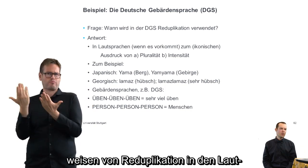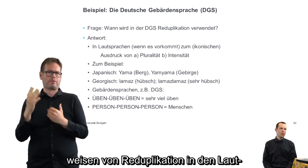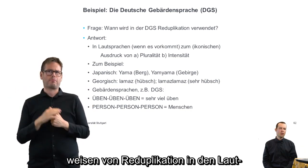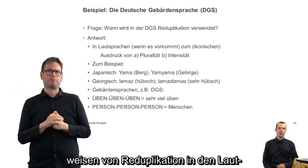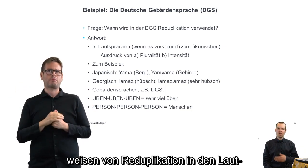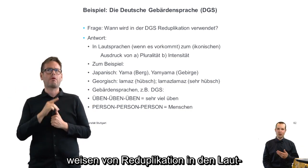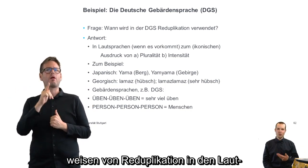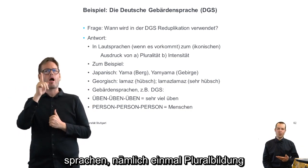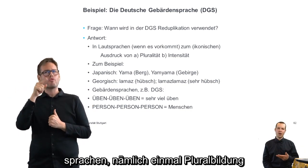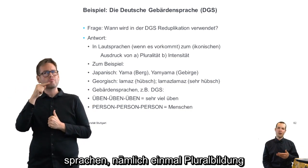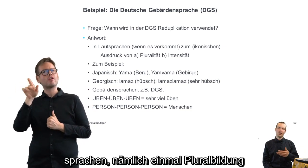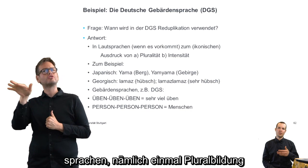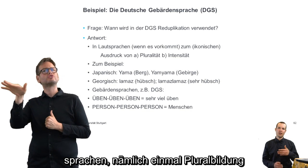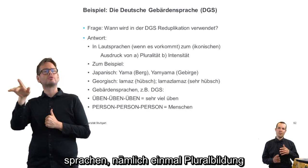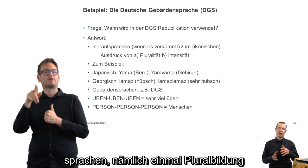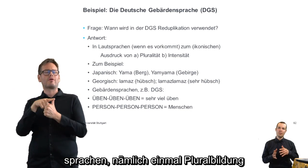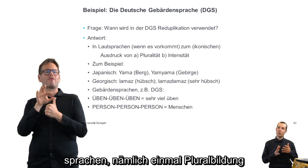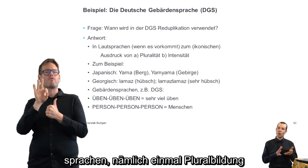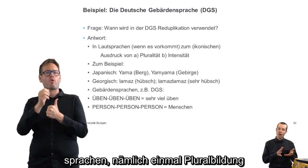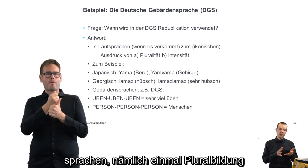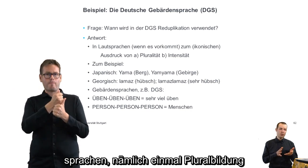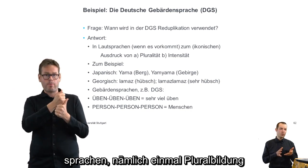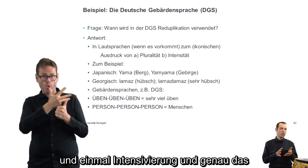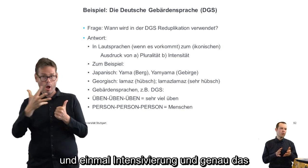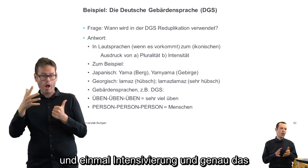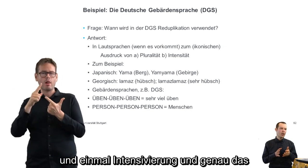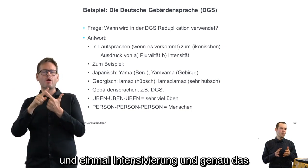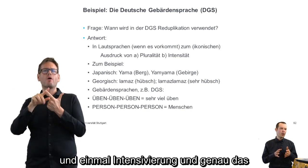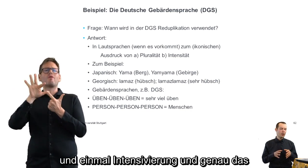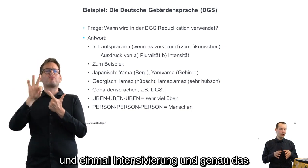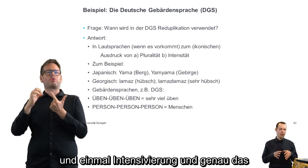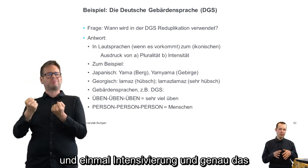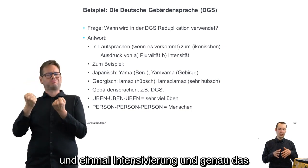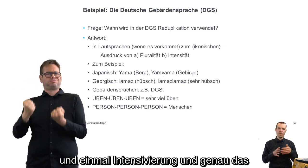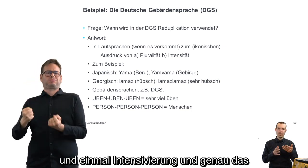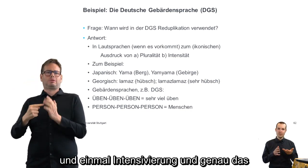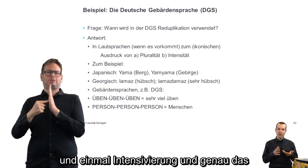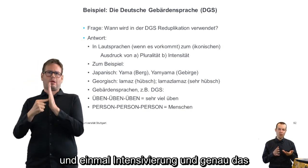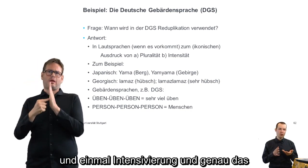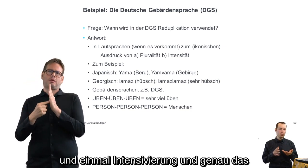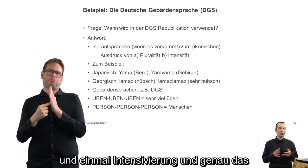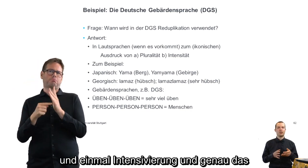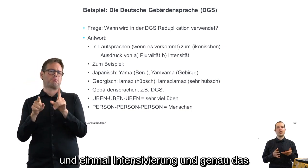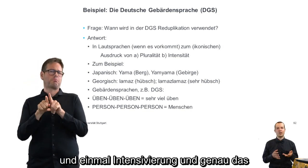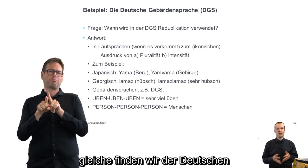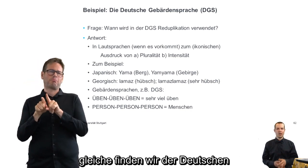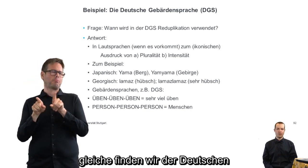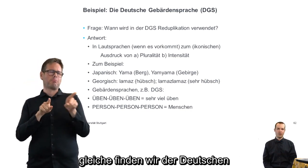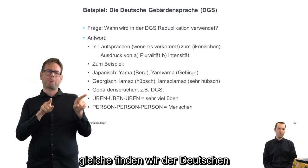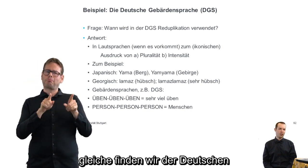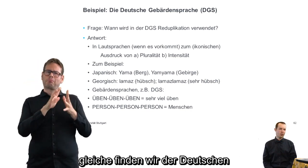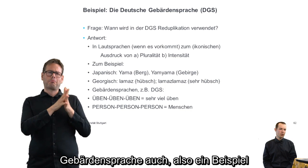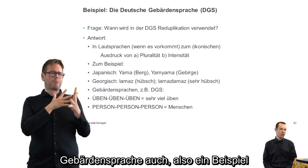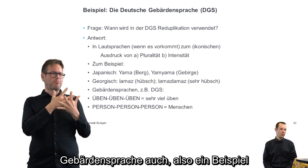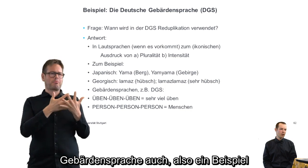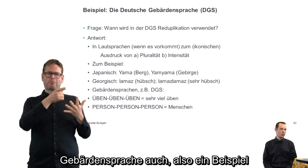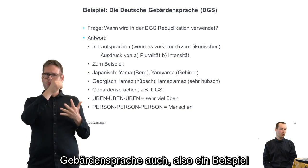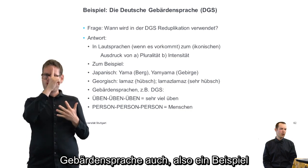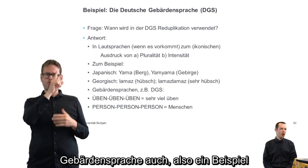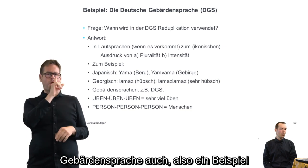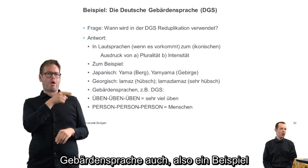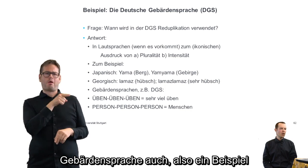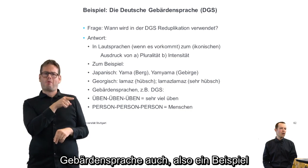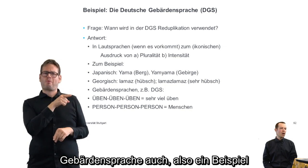Reduplikationen in den Lautsprachen nämlich einmal Pluralbildung und einmal Intensivierung und genau das gleiche finden wir in der deutschen